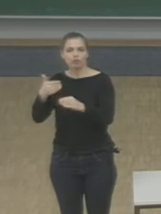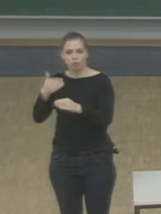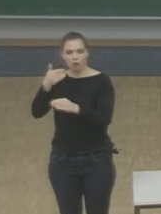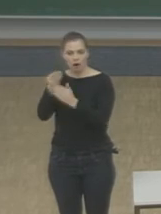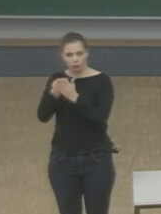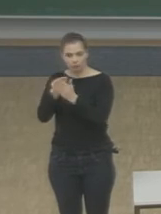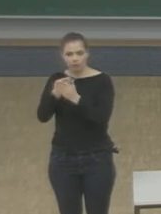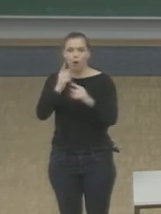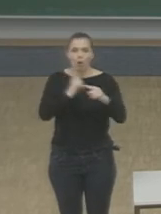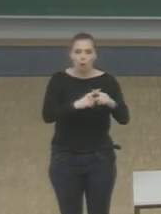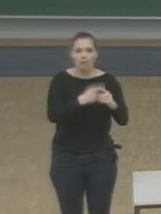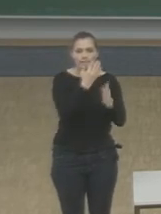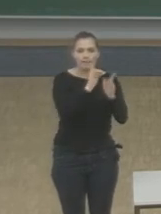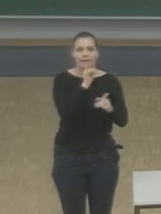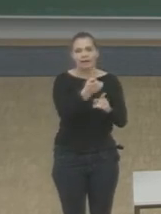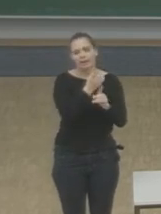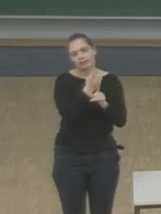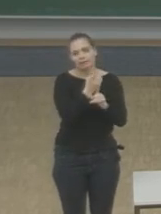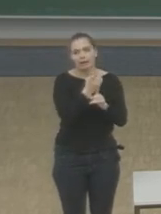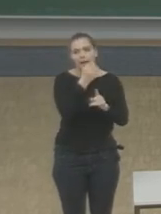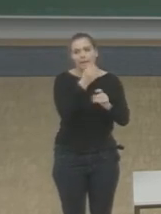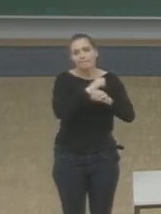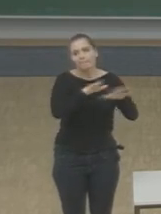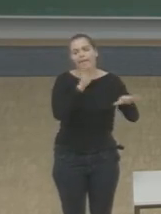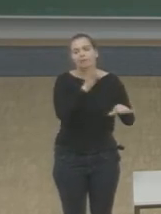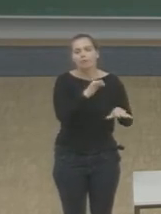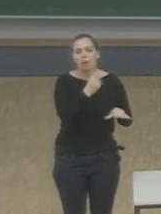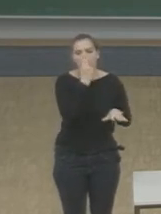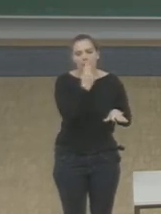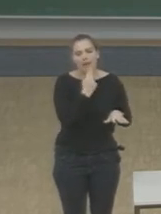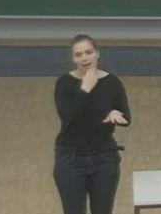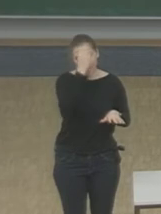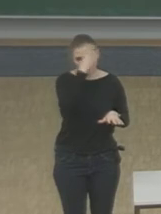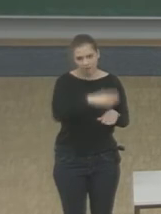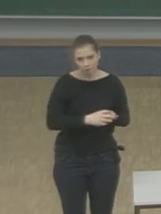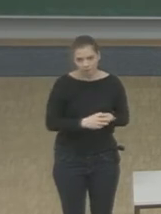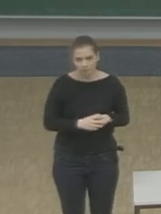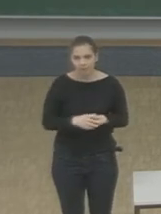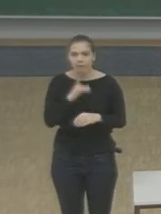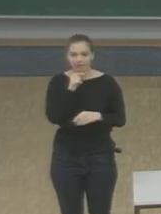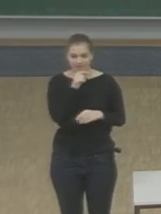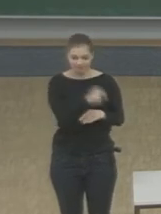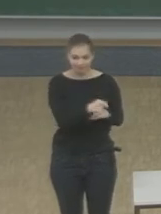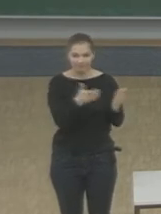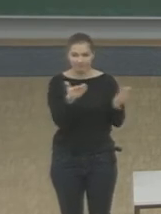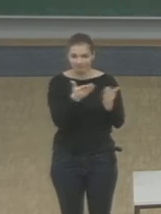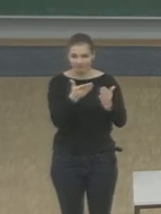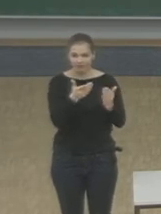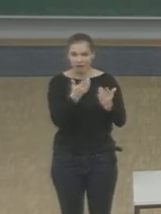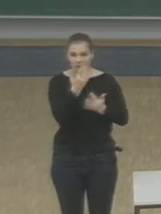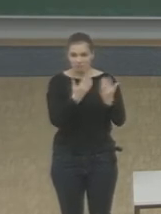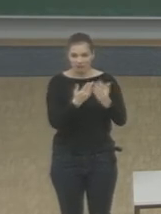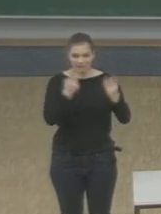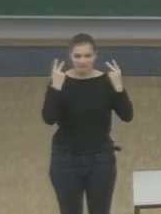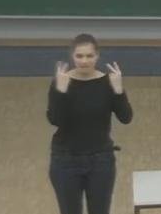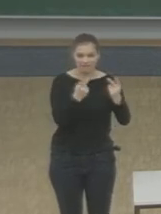der Laienbildung. Für die Laienrolle könne operatives Wissen und Können eben nicht die entscheidende Rolle